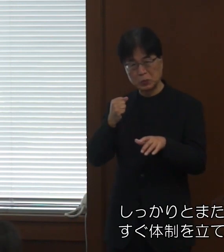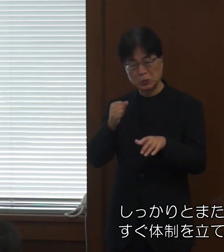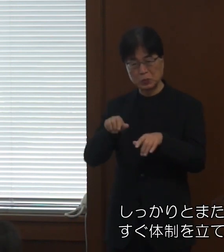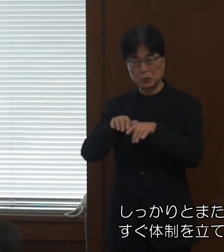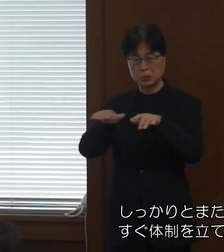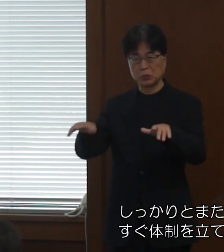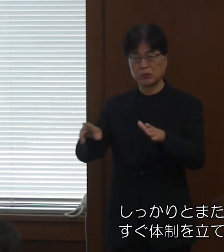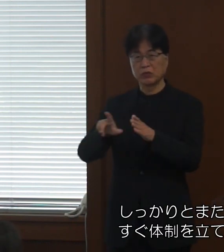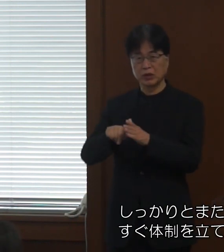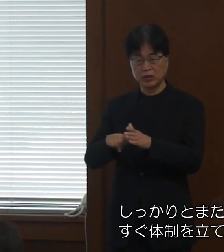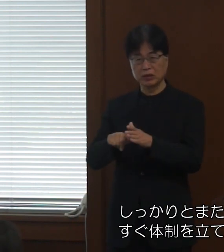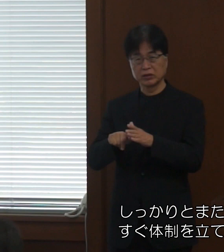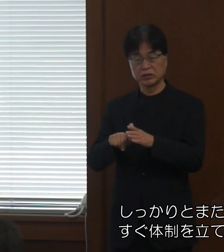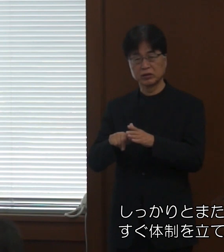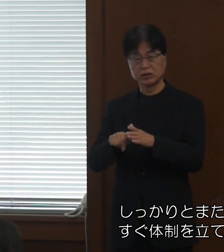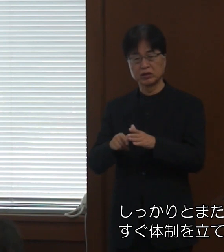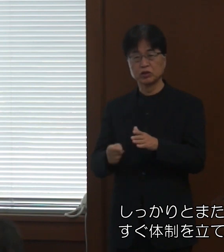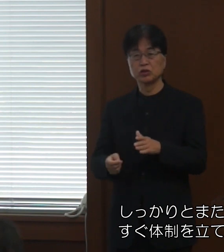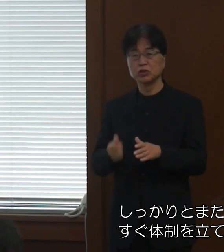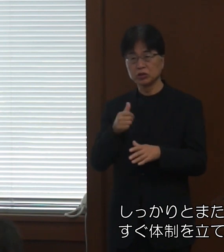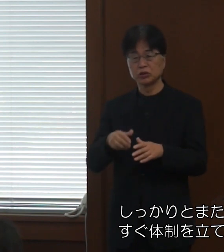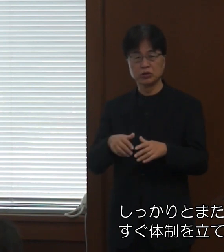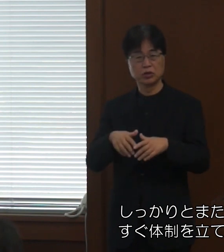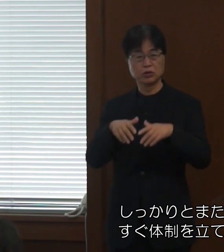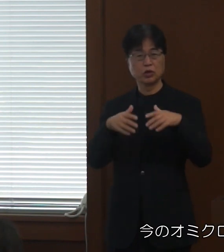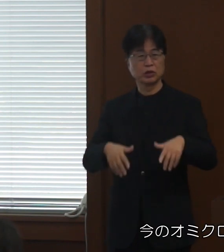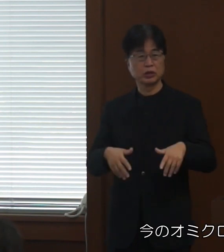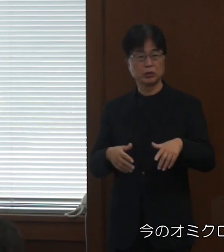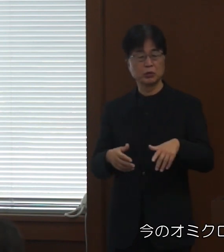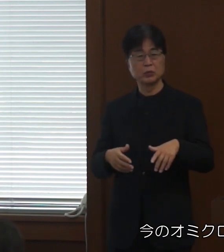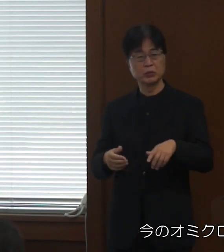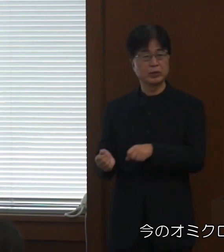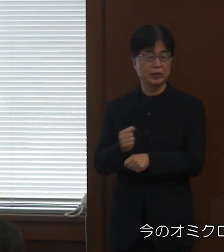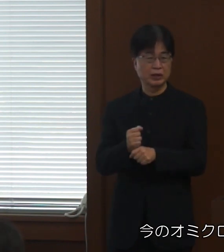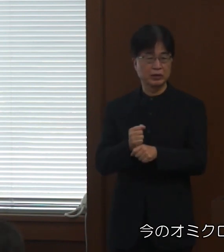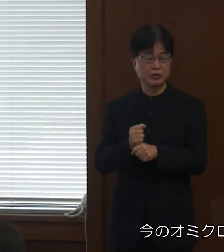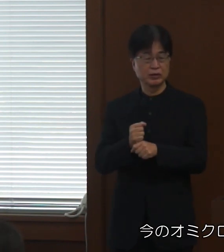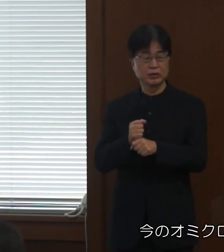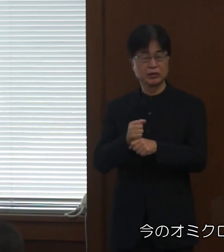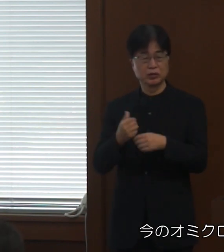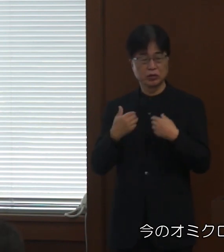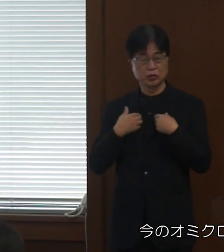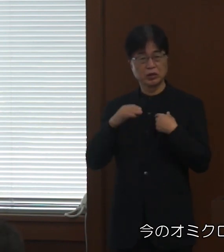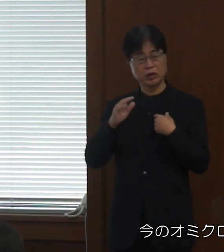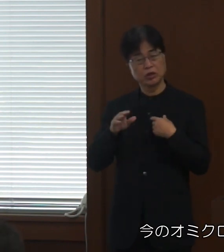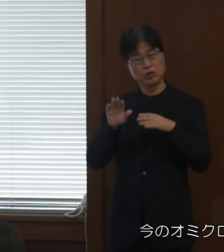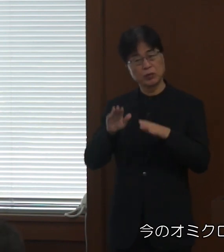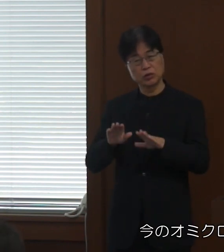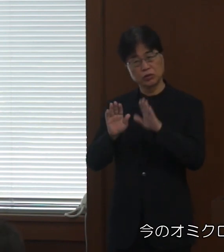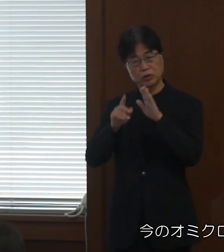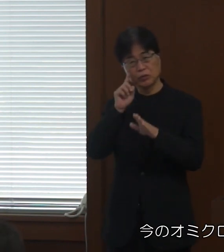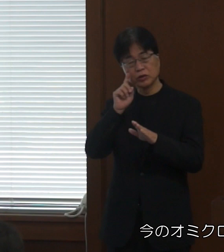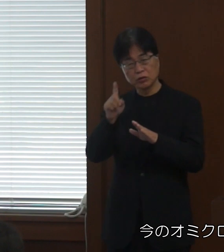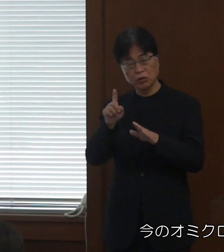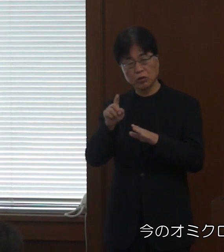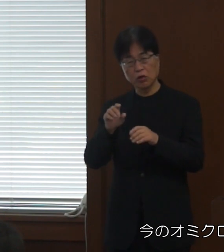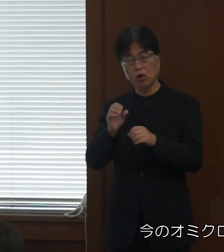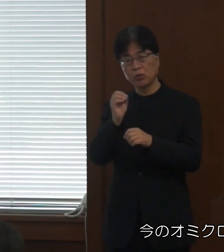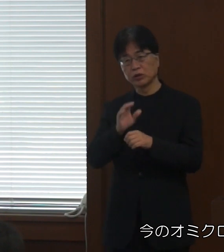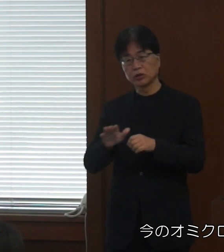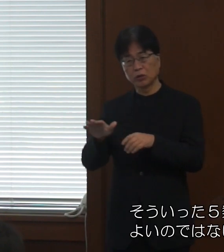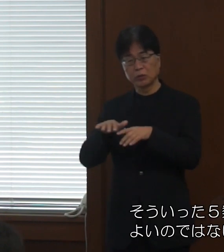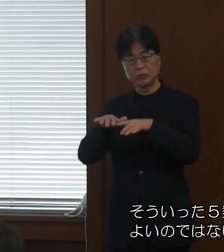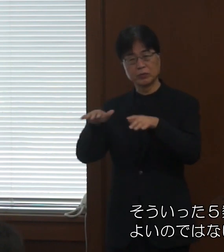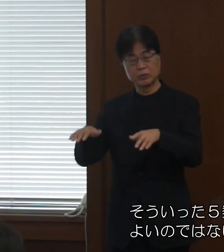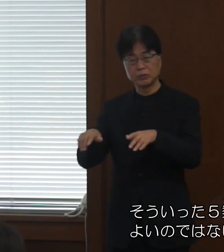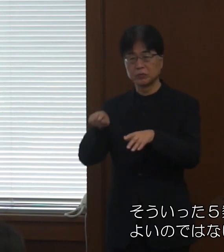ことになりましたがしっかりとまたすぐ体制を立て直すわけでありますけど今の流れの中でオミクロン株の流れ